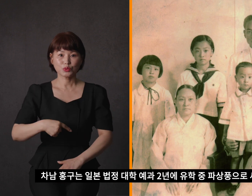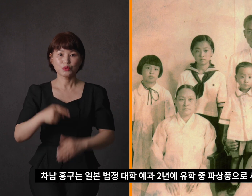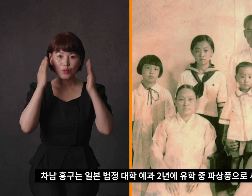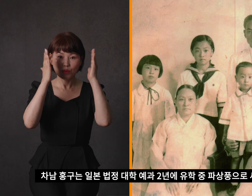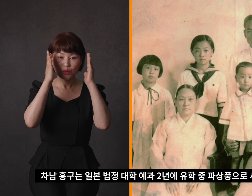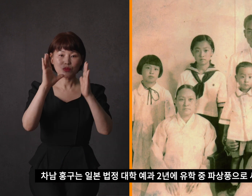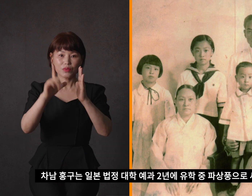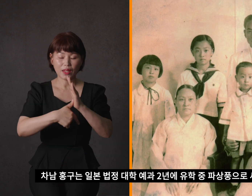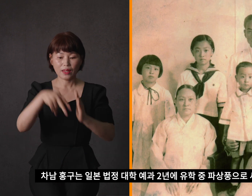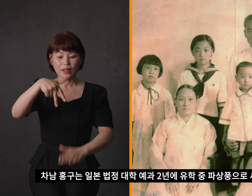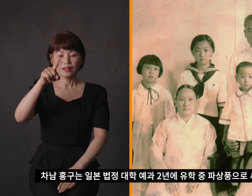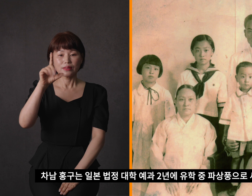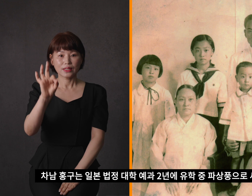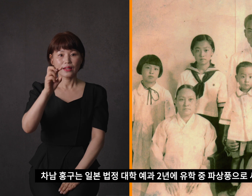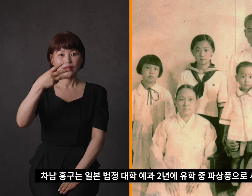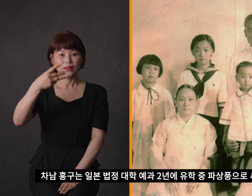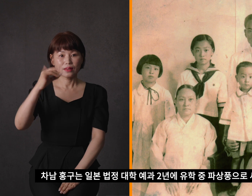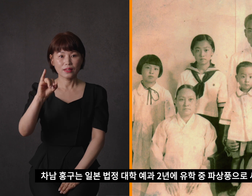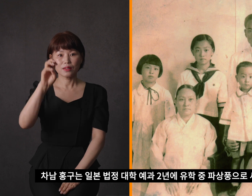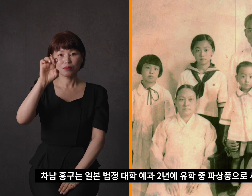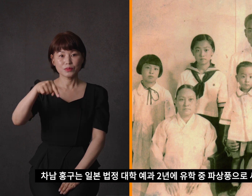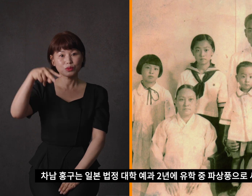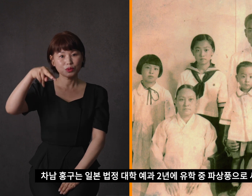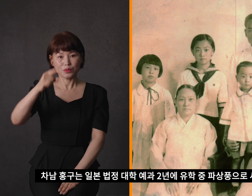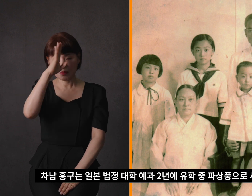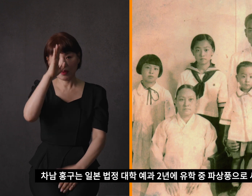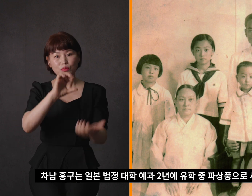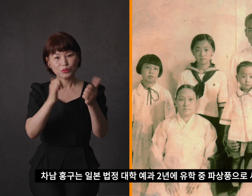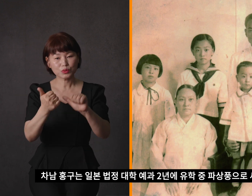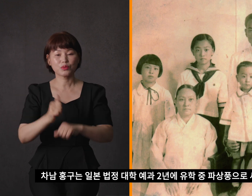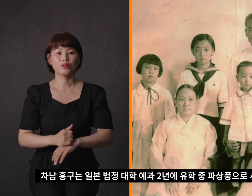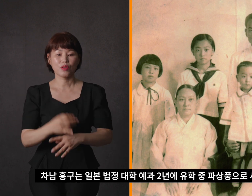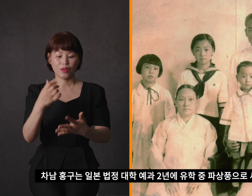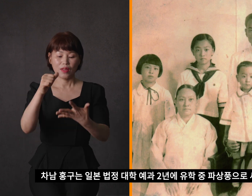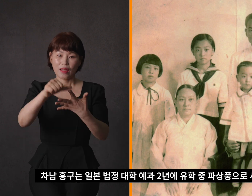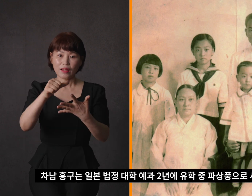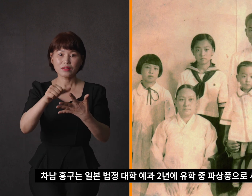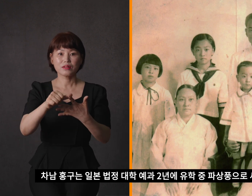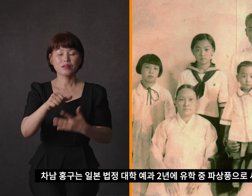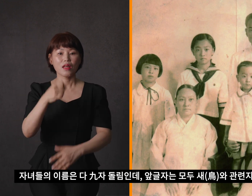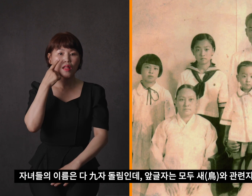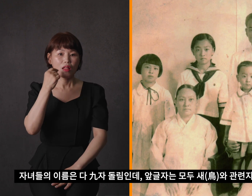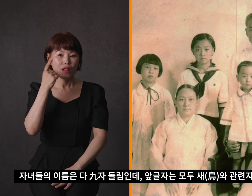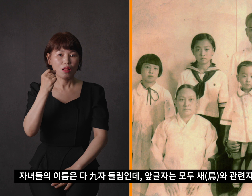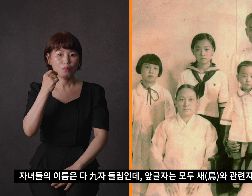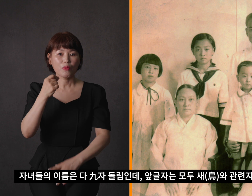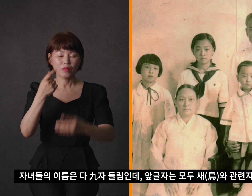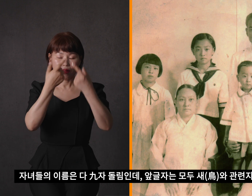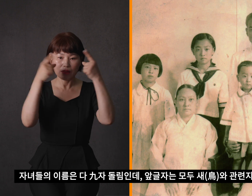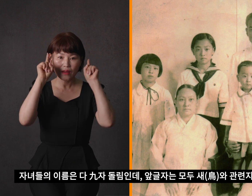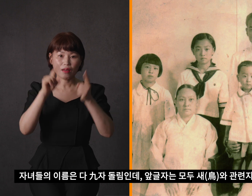차남 홍구는 일본 법정대학 예과 2년에 유학 중 파상풍으로 세상을 떠납니다.